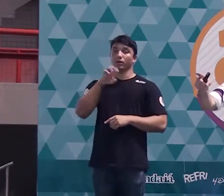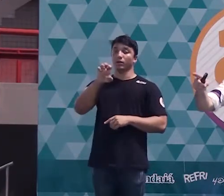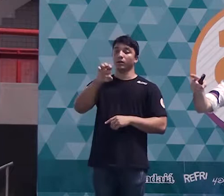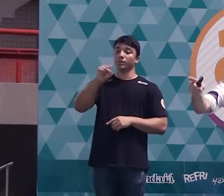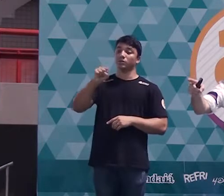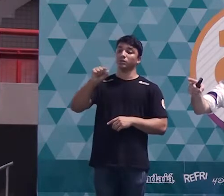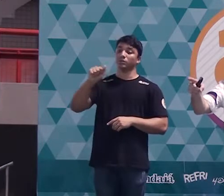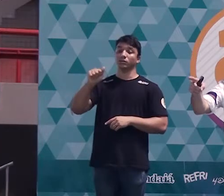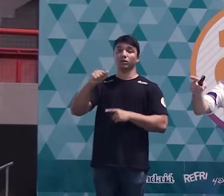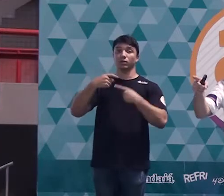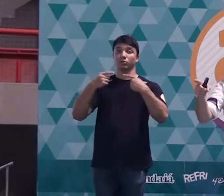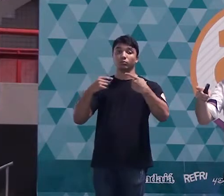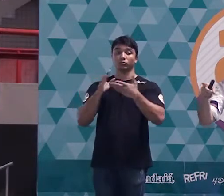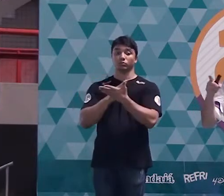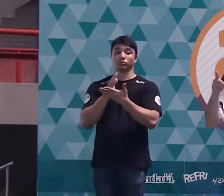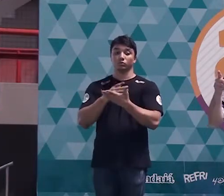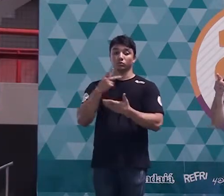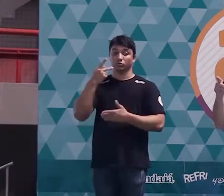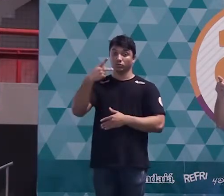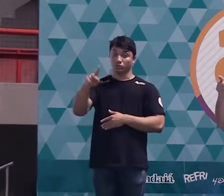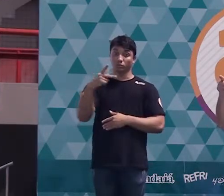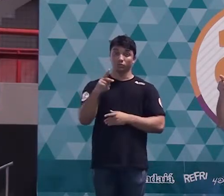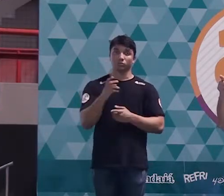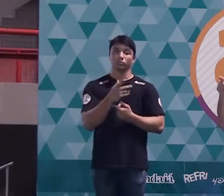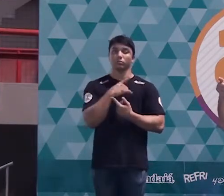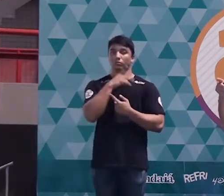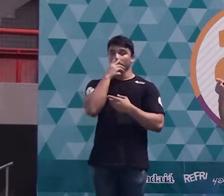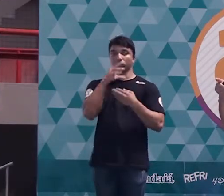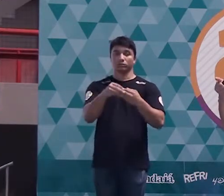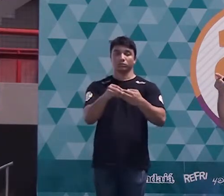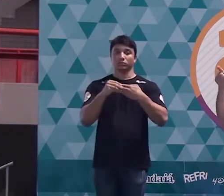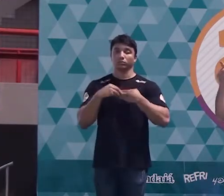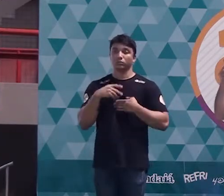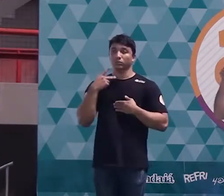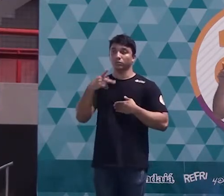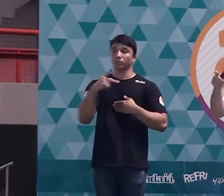essa apostila que você recebeu,